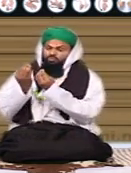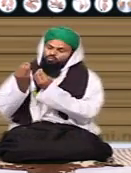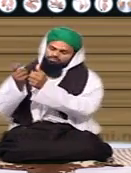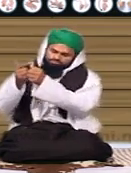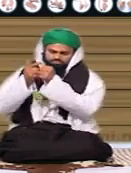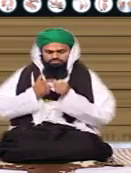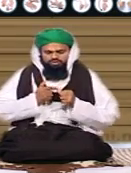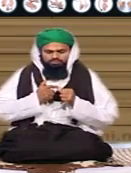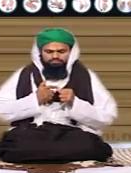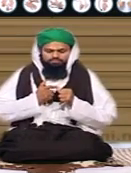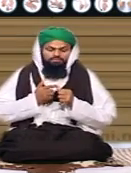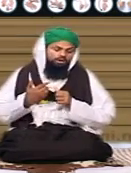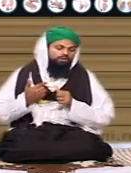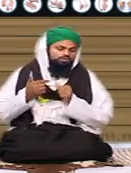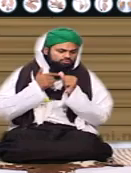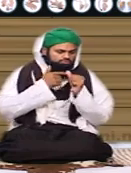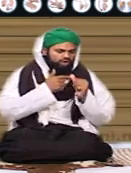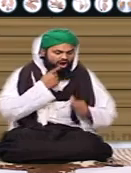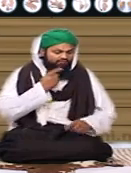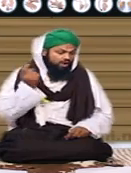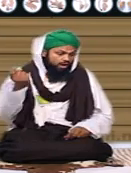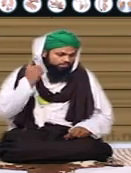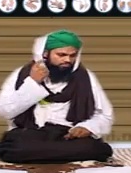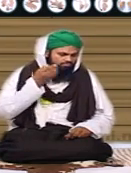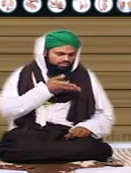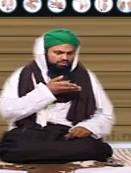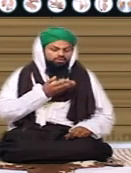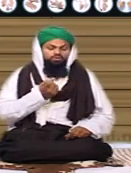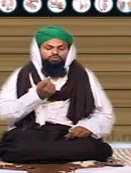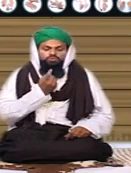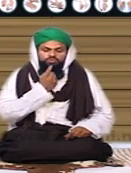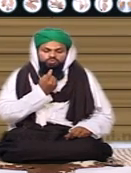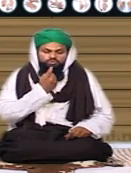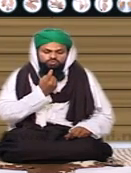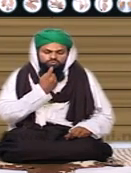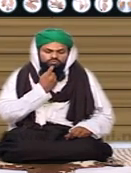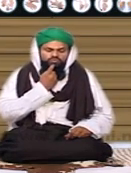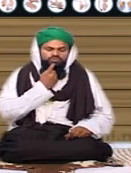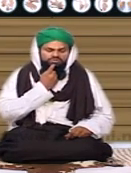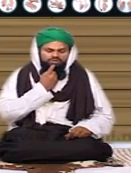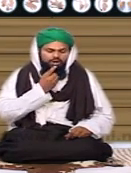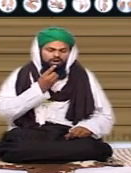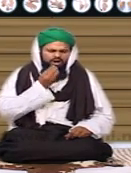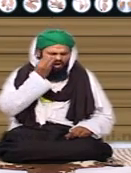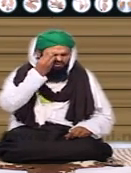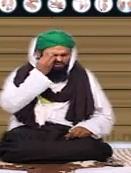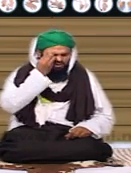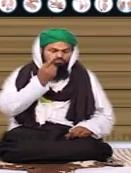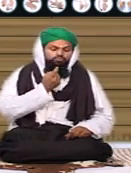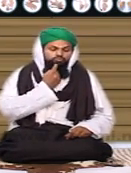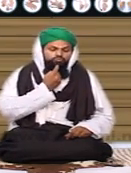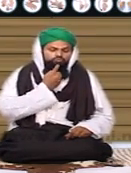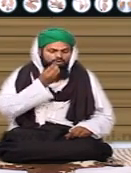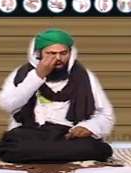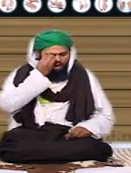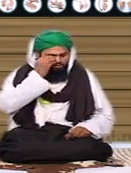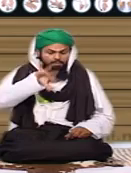چنانچہ حاطف نے بتایا کہ یہ شخص جھوٹی قسمیں کھایا کرتا تھا اور رزق